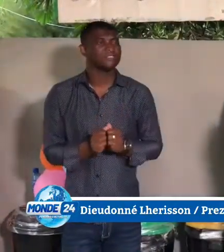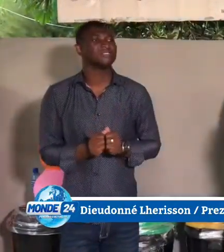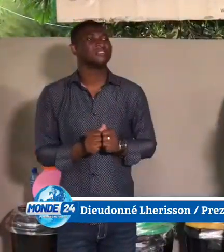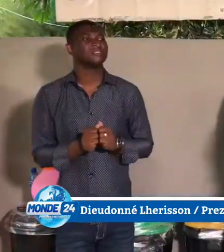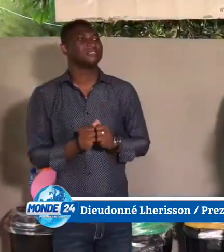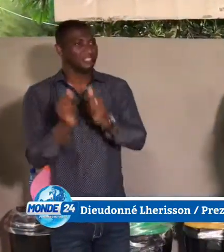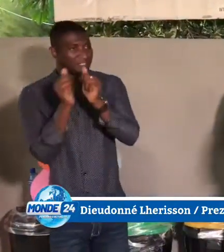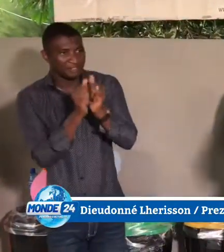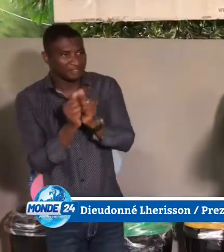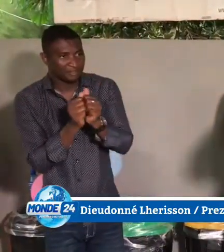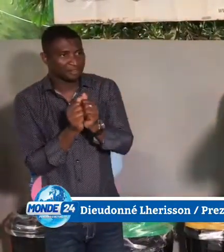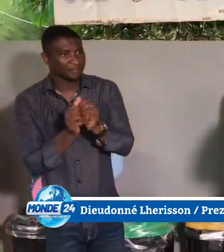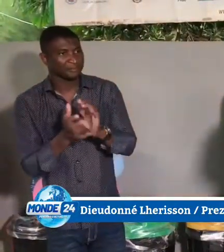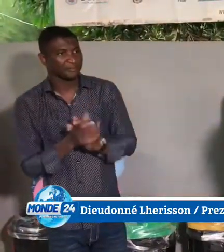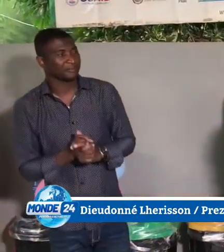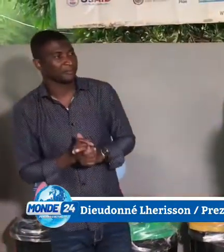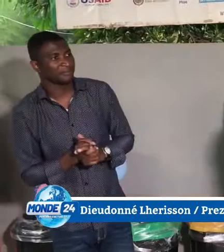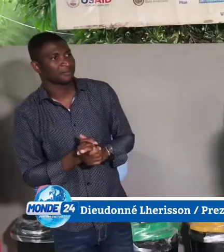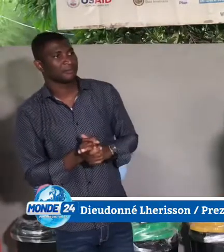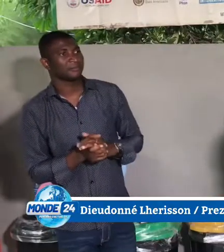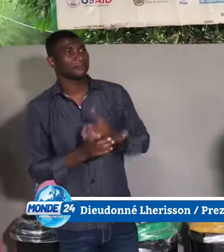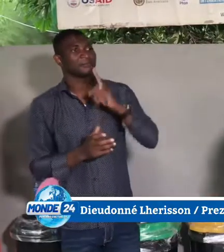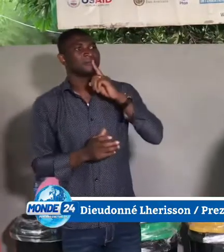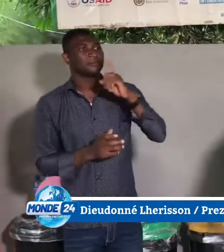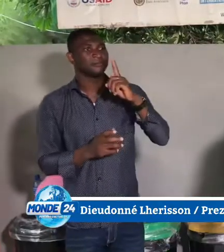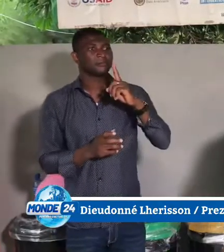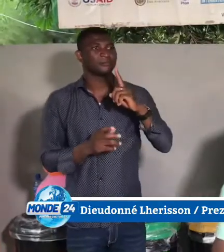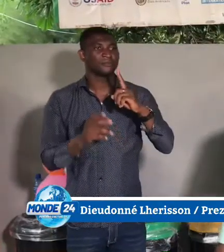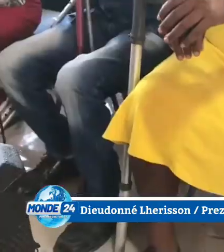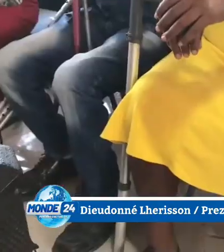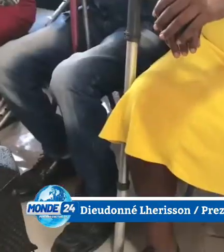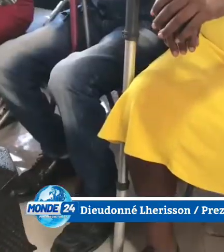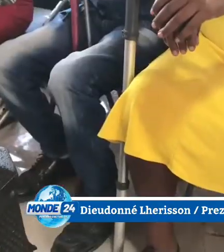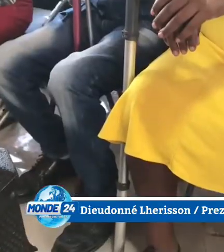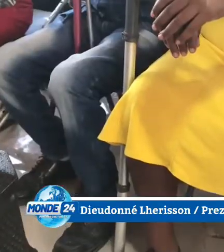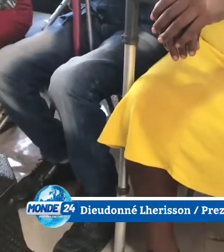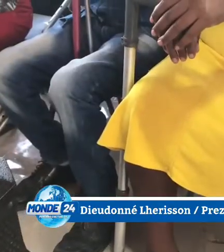associé qui c'est mon handicapé yo